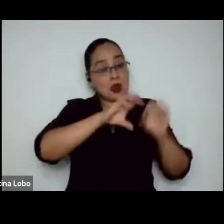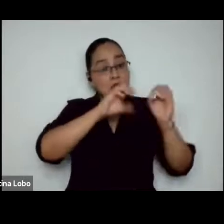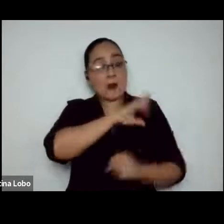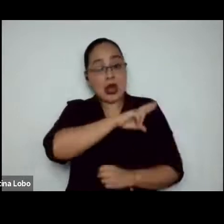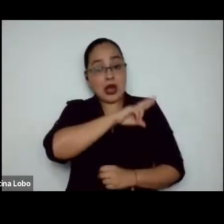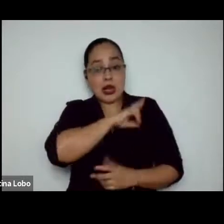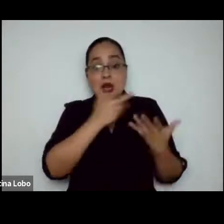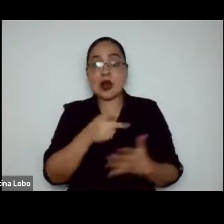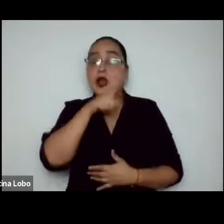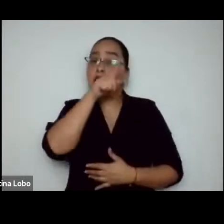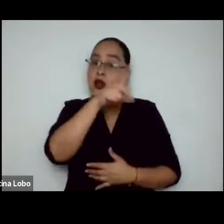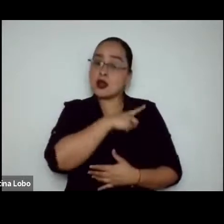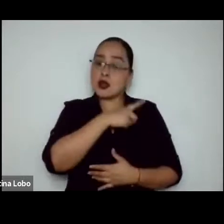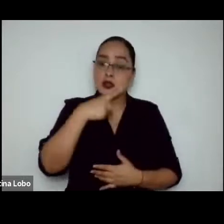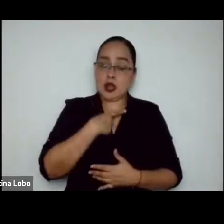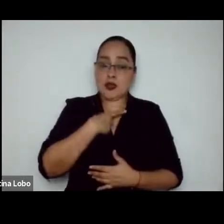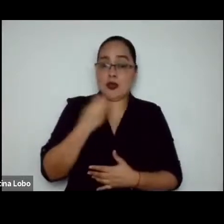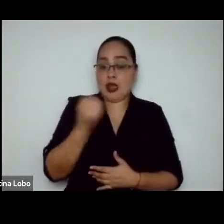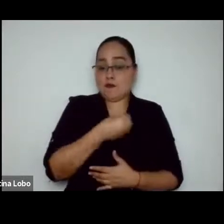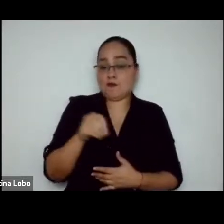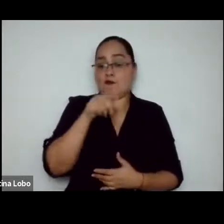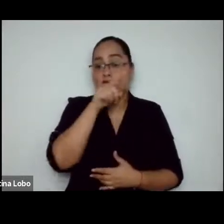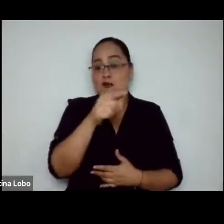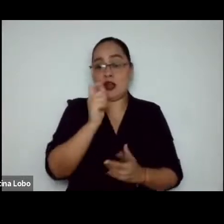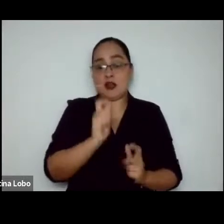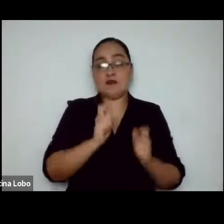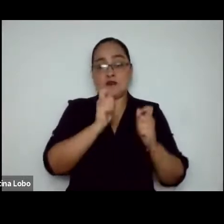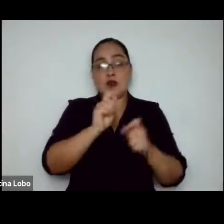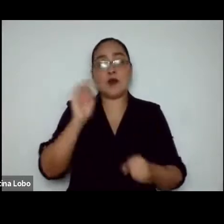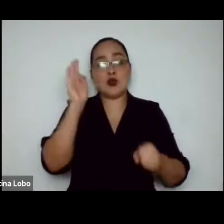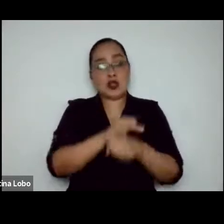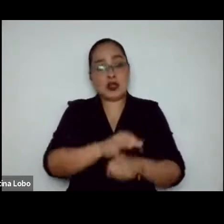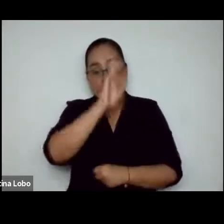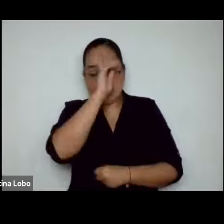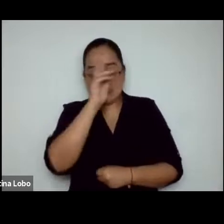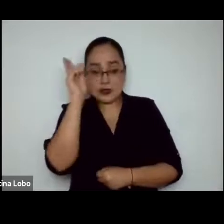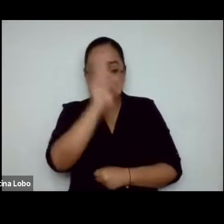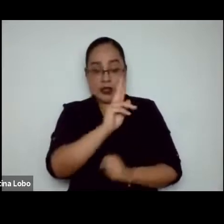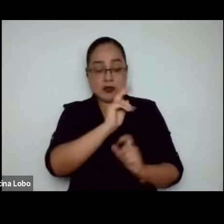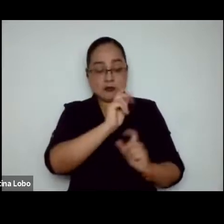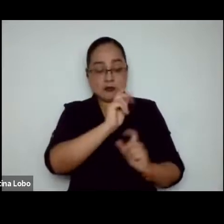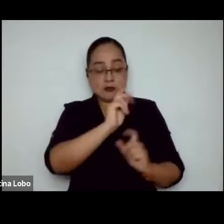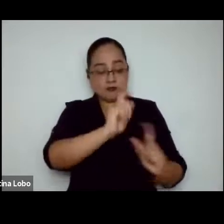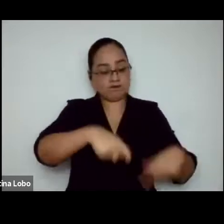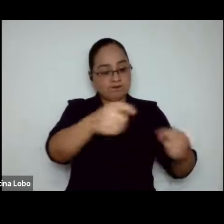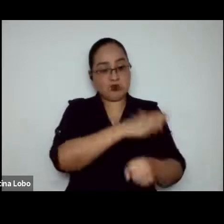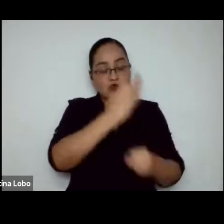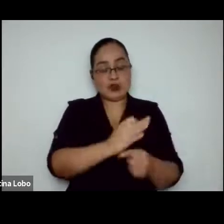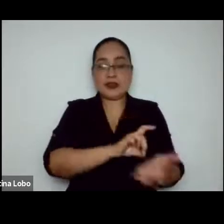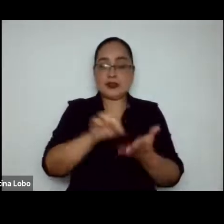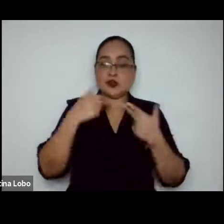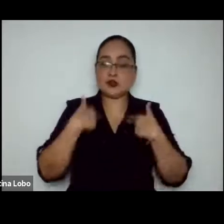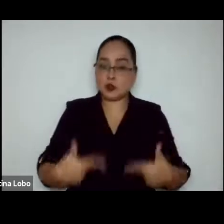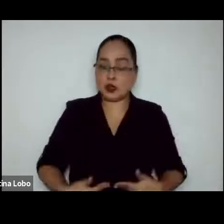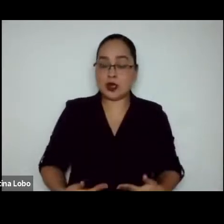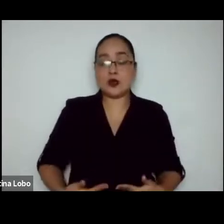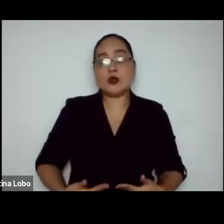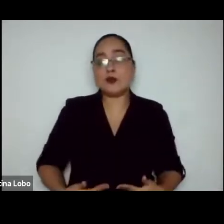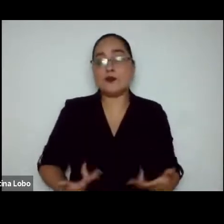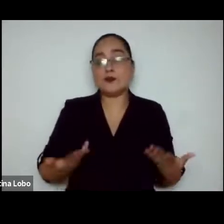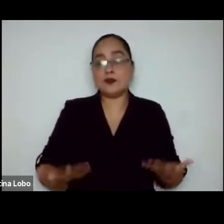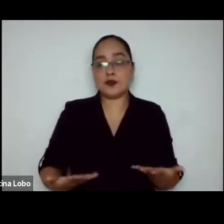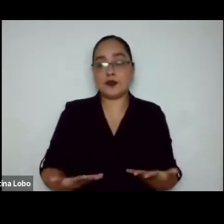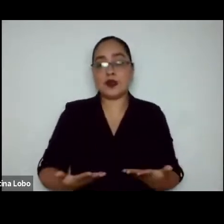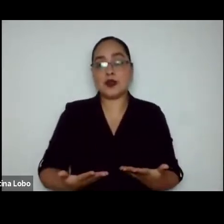particulares que tienen la obligación de proteger, de respetar, de garantizar los derechos humanos, ¿no? Entonces, hay